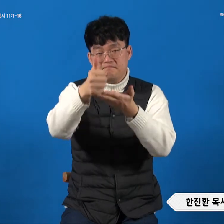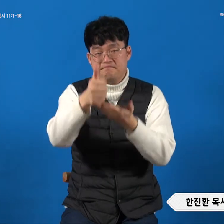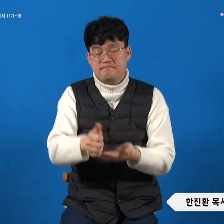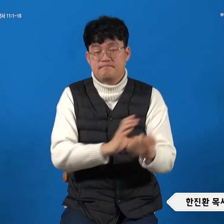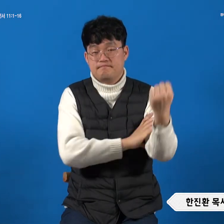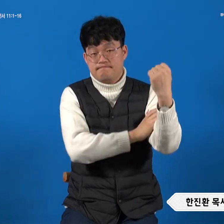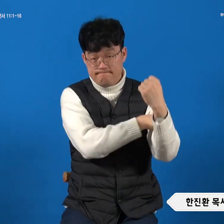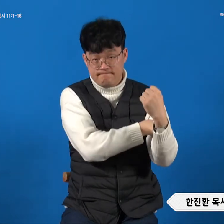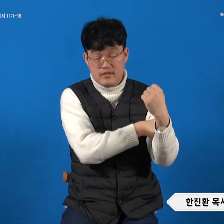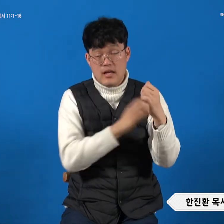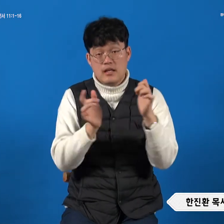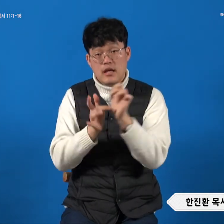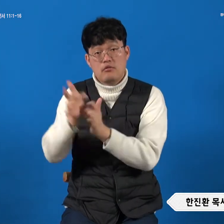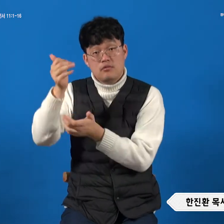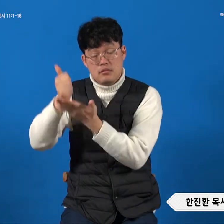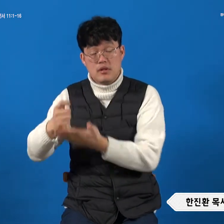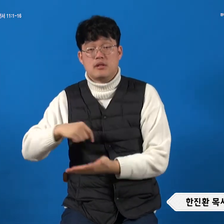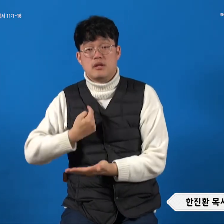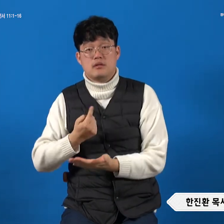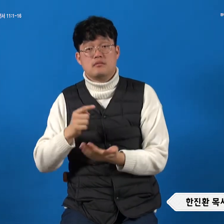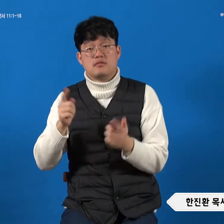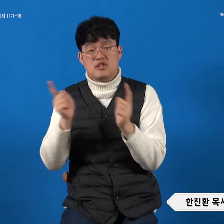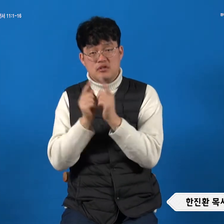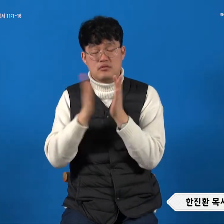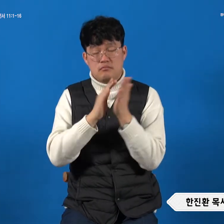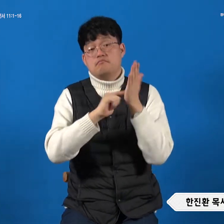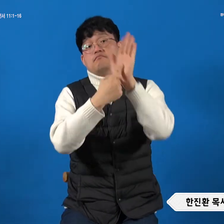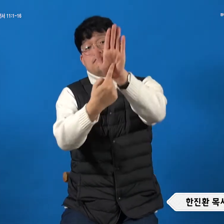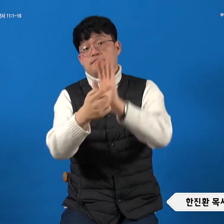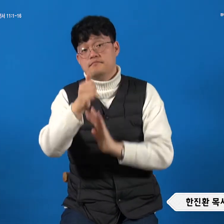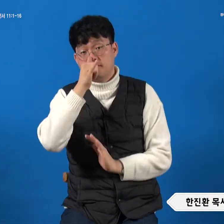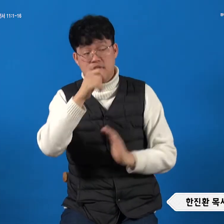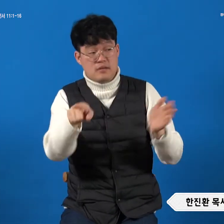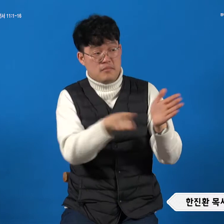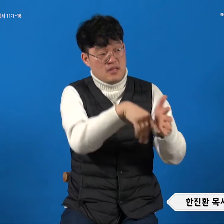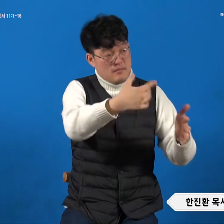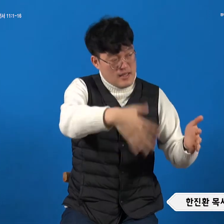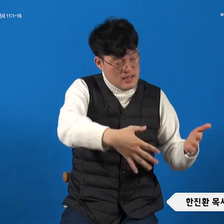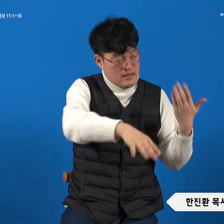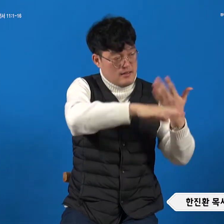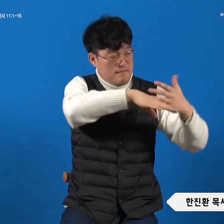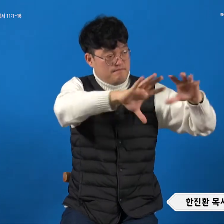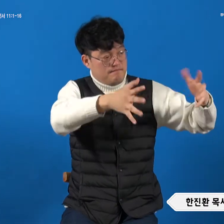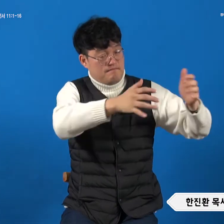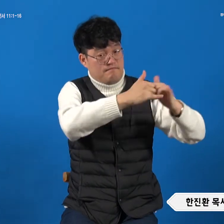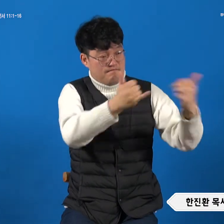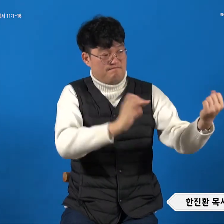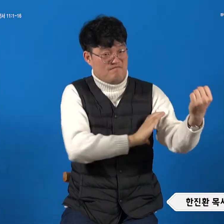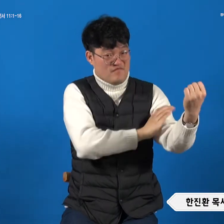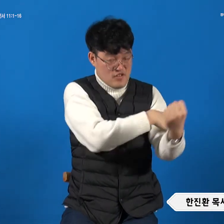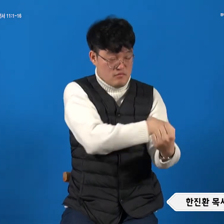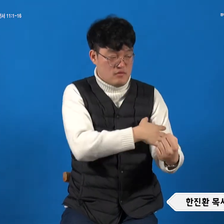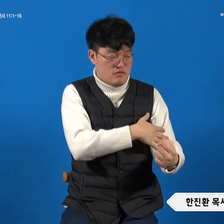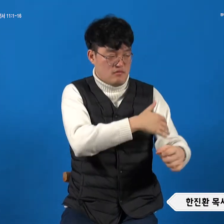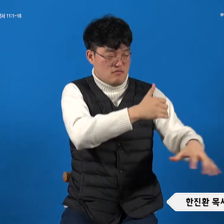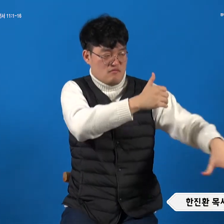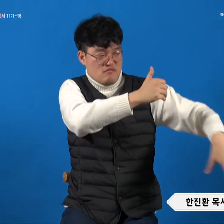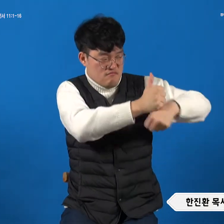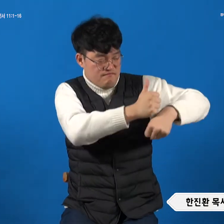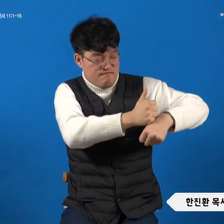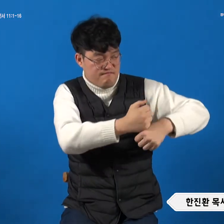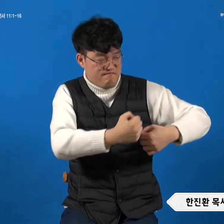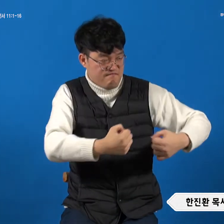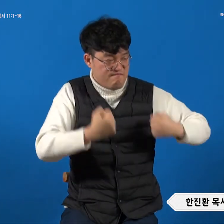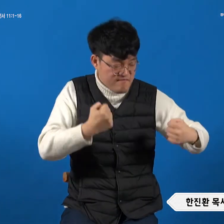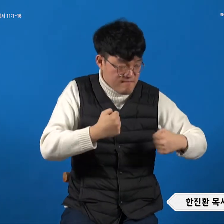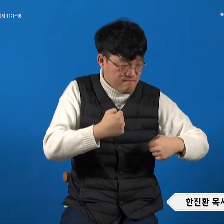섬김의 권위지요. 예수님이 그걸 수없이 강조하셨습니다. 저 불신자들 이방인들의 권위는